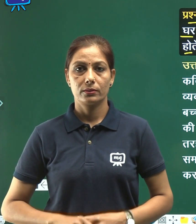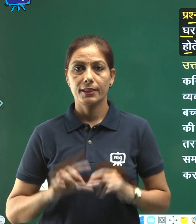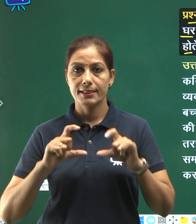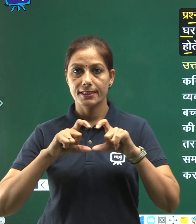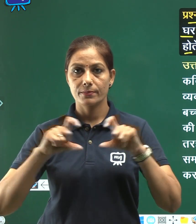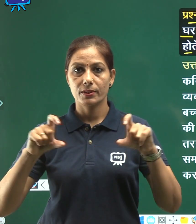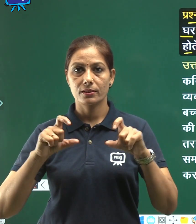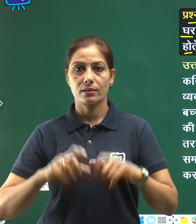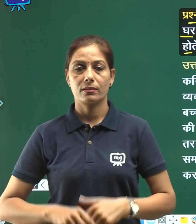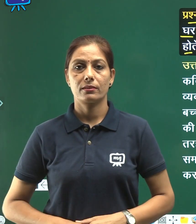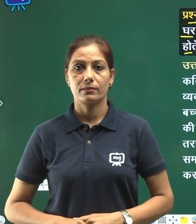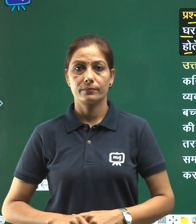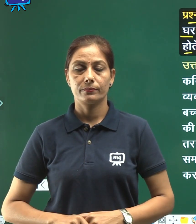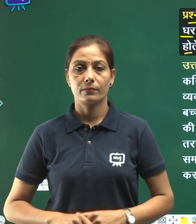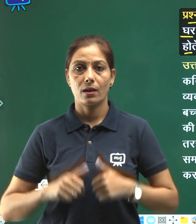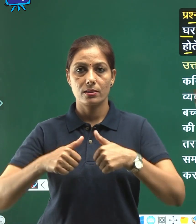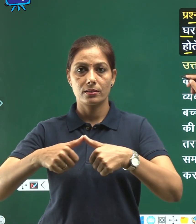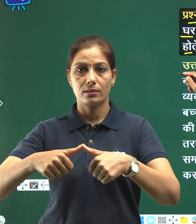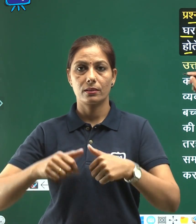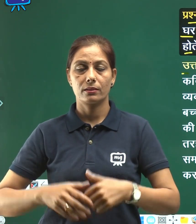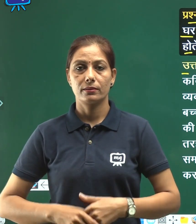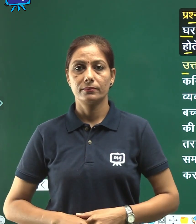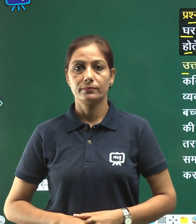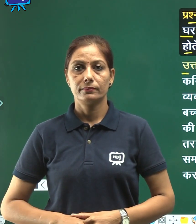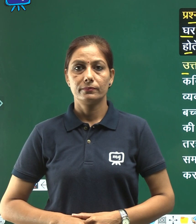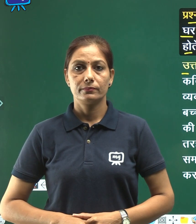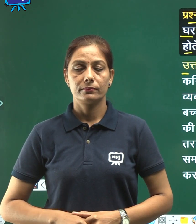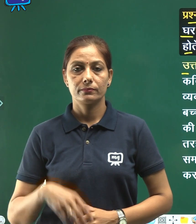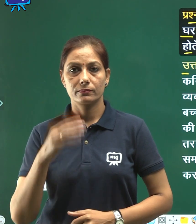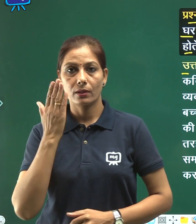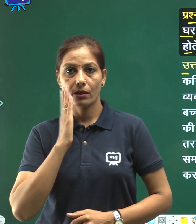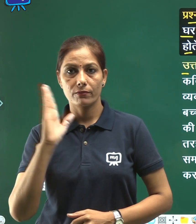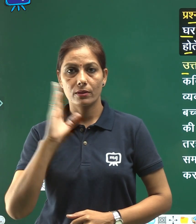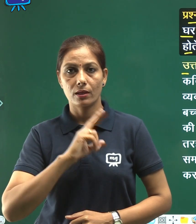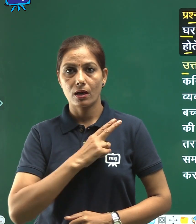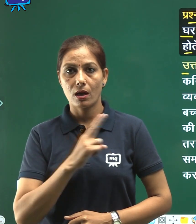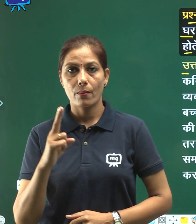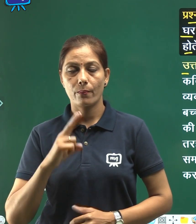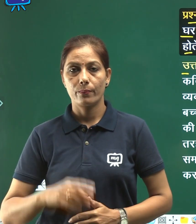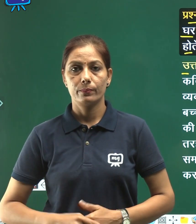स्पष्ट करें। उत्तर है, कविता के बहाने